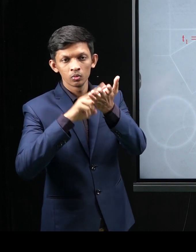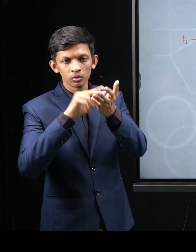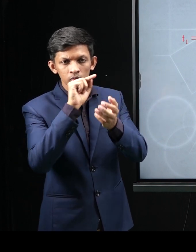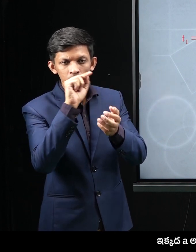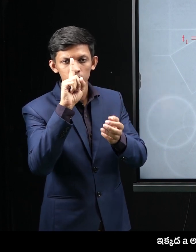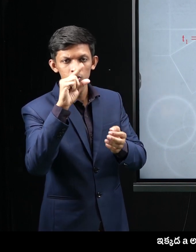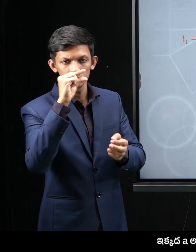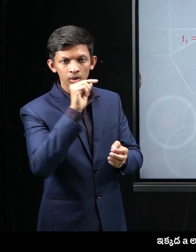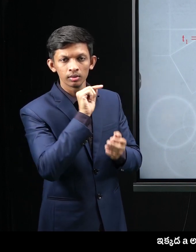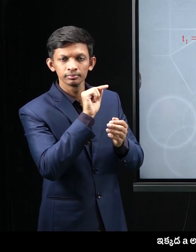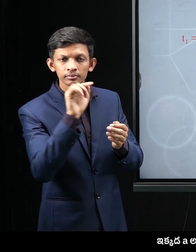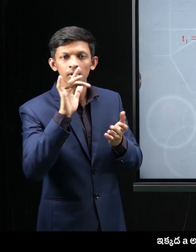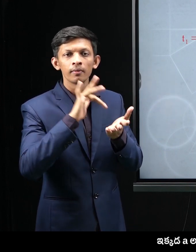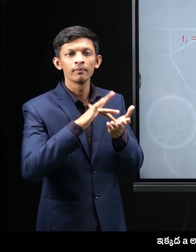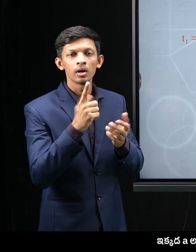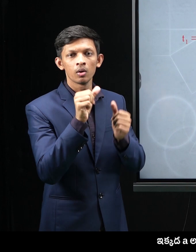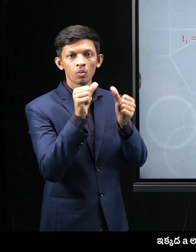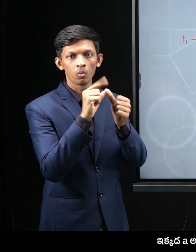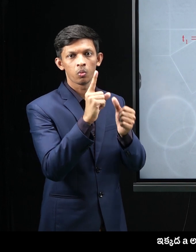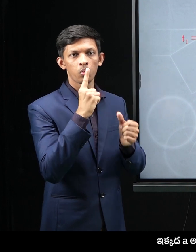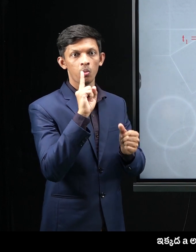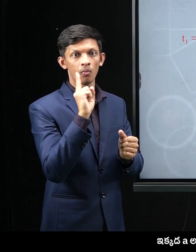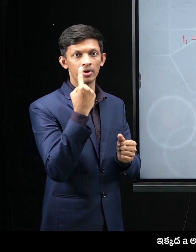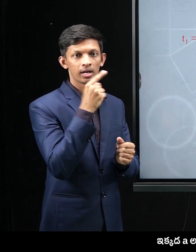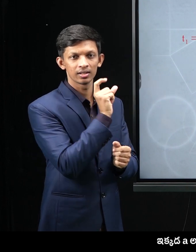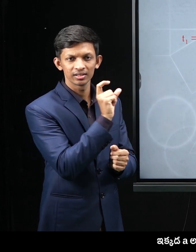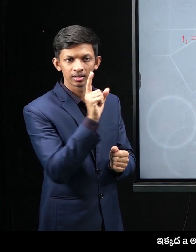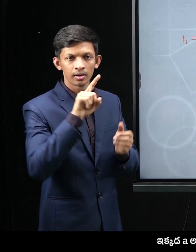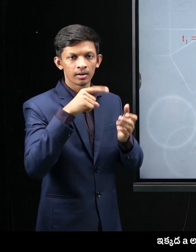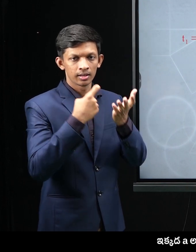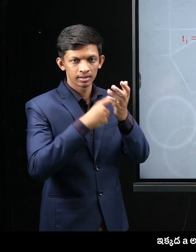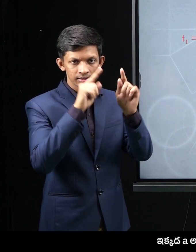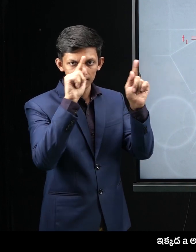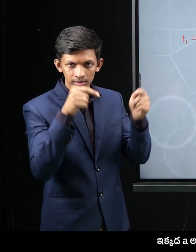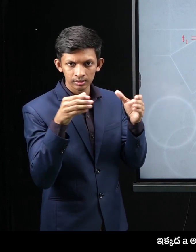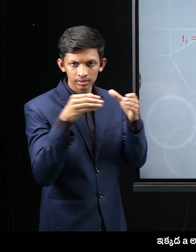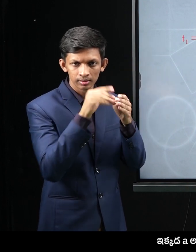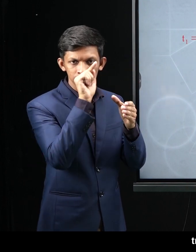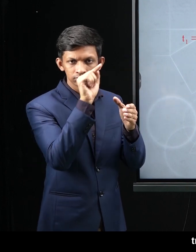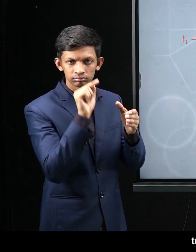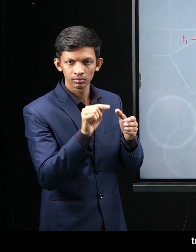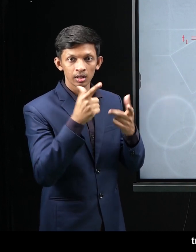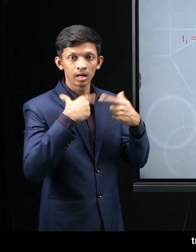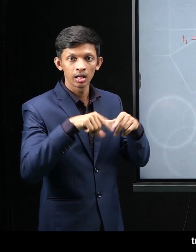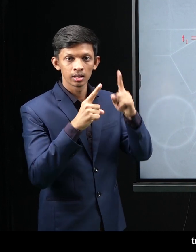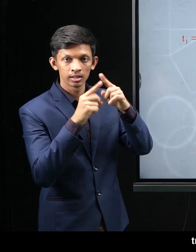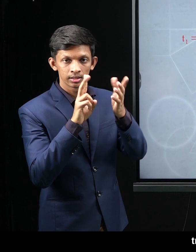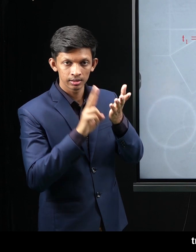ar⁻n−1. ఇక్కడ a అనేది మొదటి పదం మరియు r అనేది సాధారణ నిష్పత్తి. tn జీపీ యొక్క